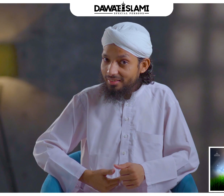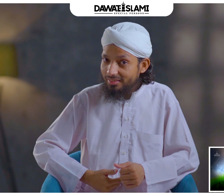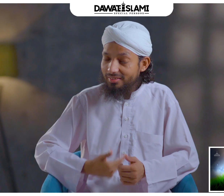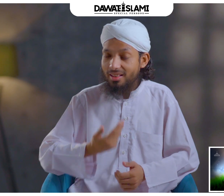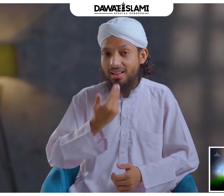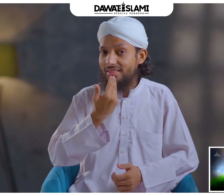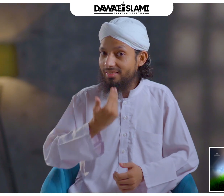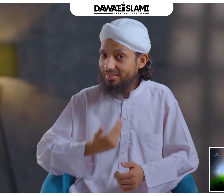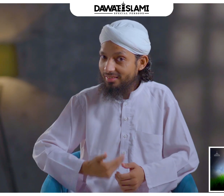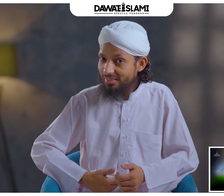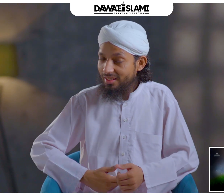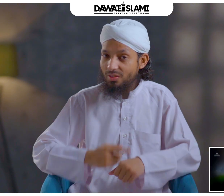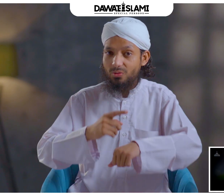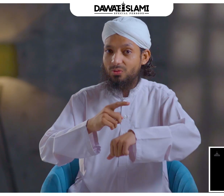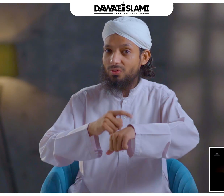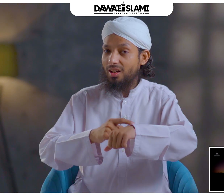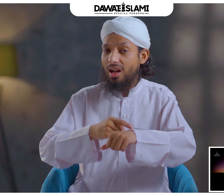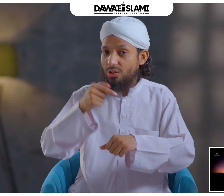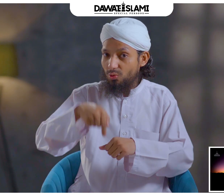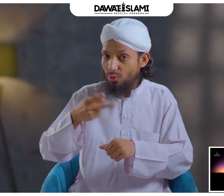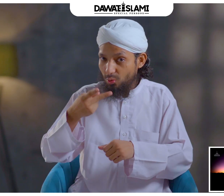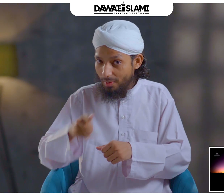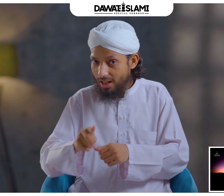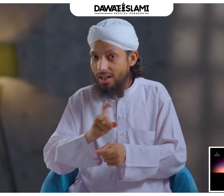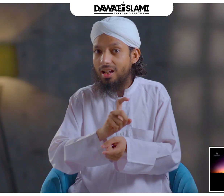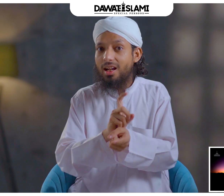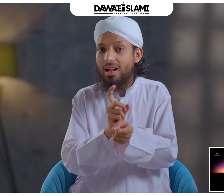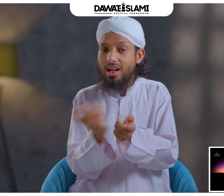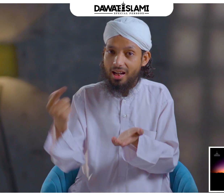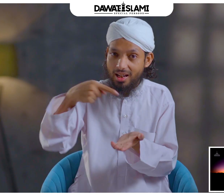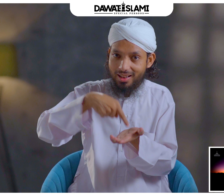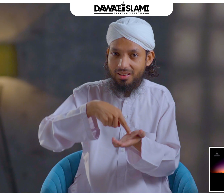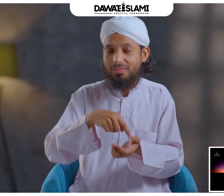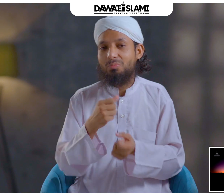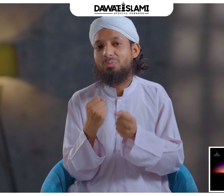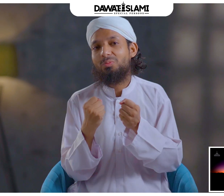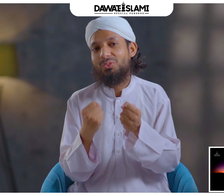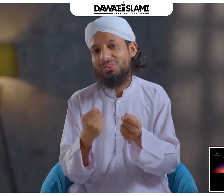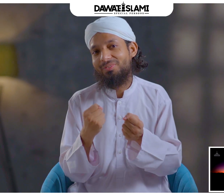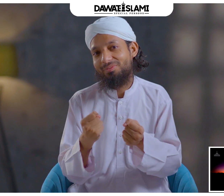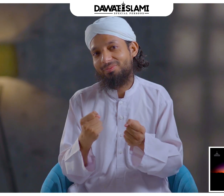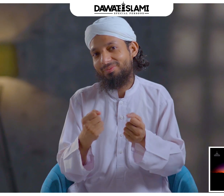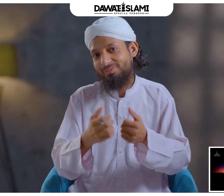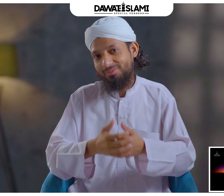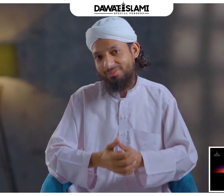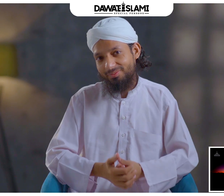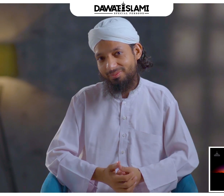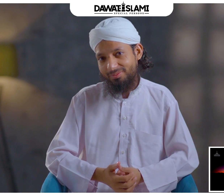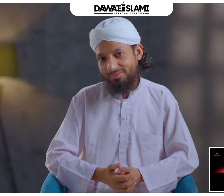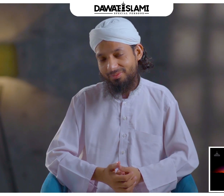مسرت سے جھوم رہا تھا۔ لیکن وقت کا یہ کاروان یہ درد انگیز نظارہ دیکھ کر حیران تھا،